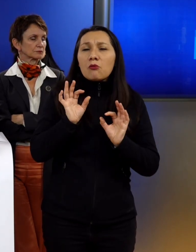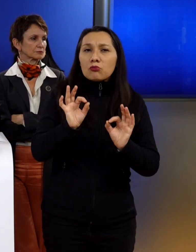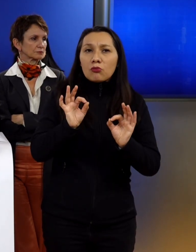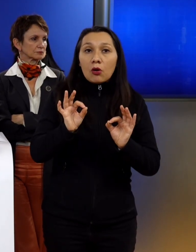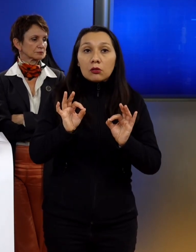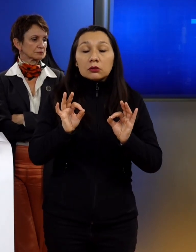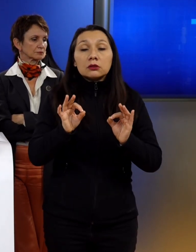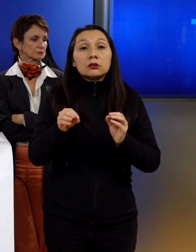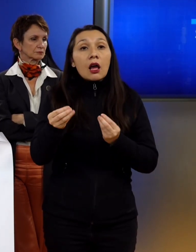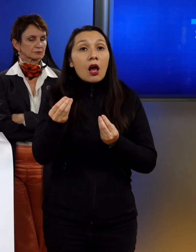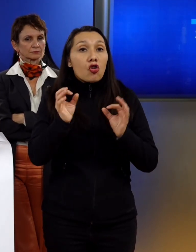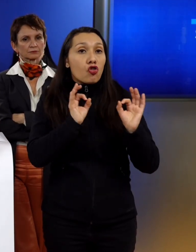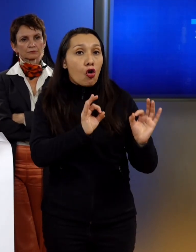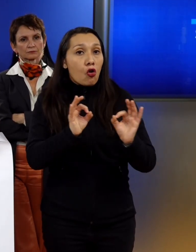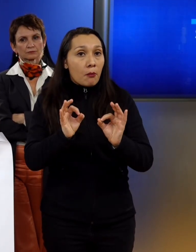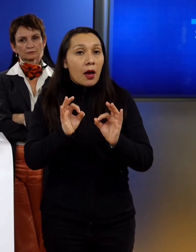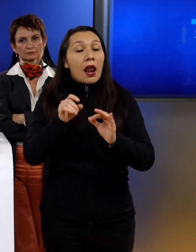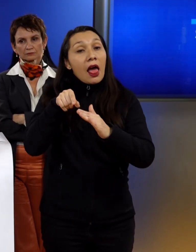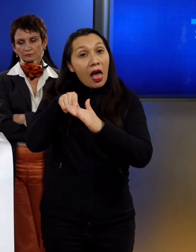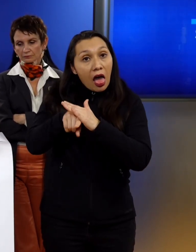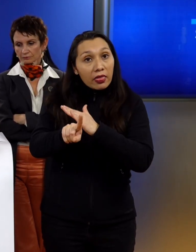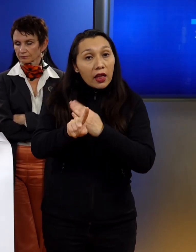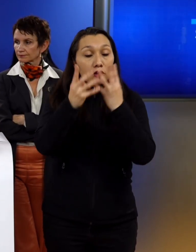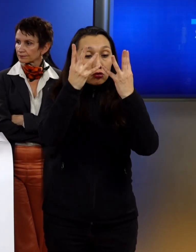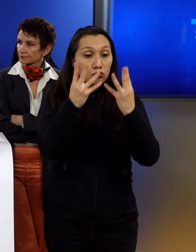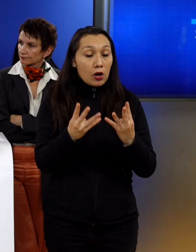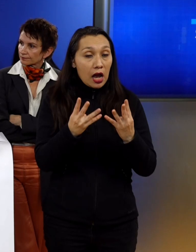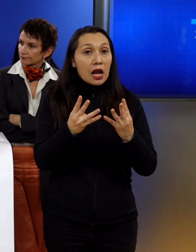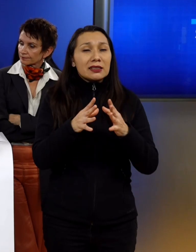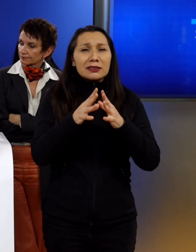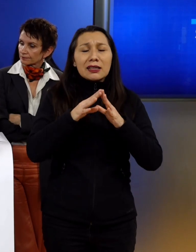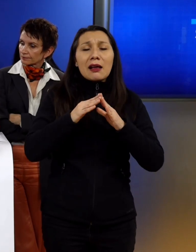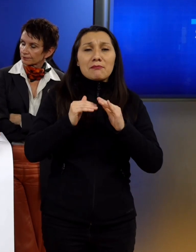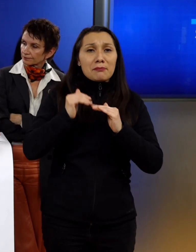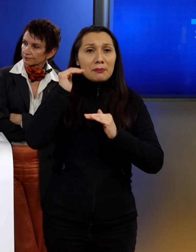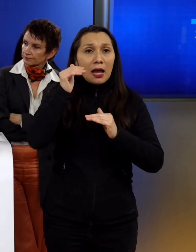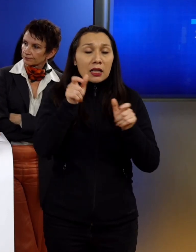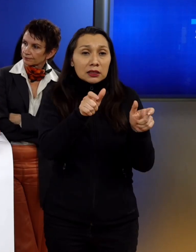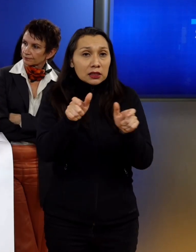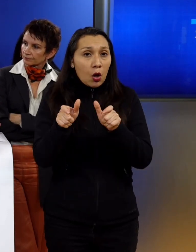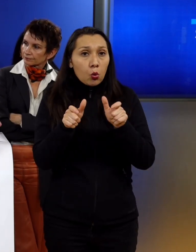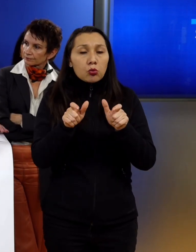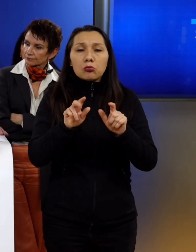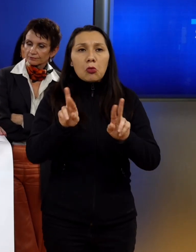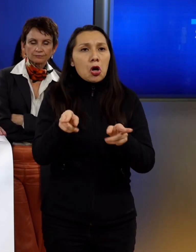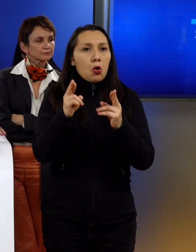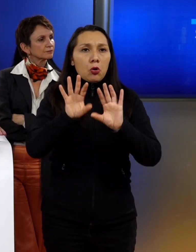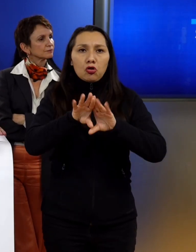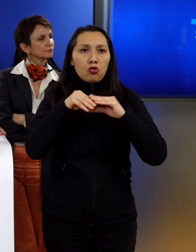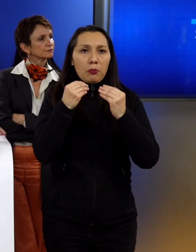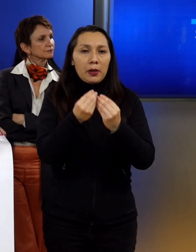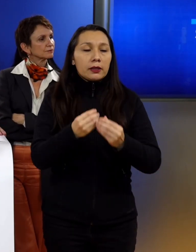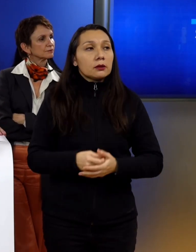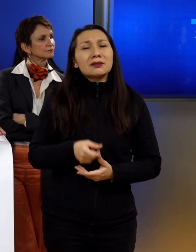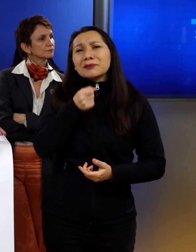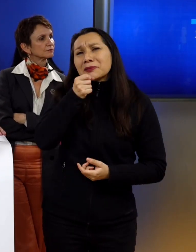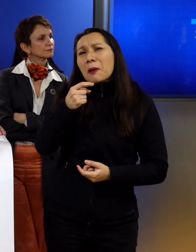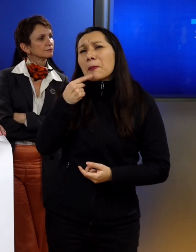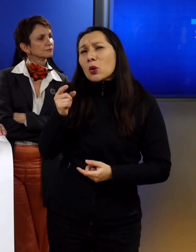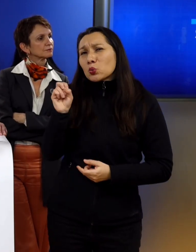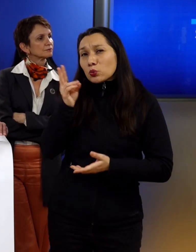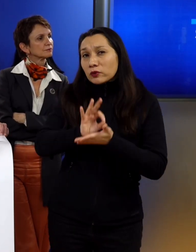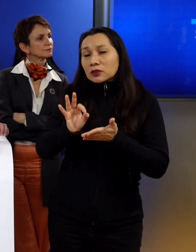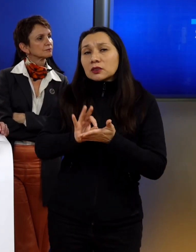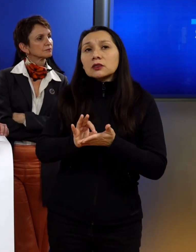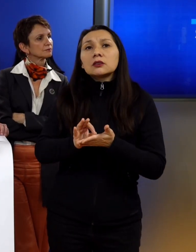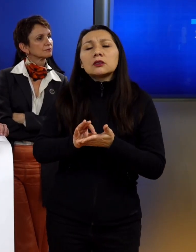y las condiciones de normalidad al interior del recinto penitenciario de alta seguridad se recuperaron por completo. A ver, secretario, si puede